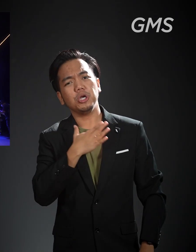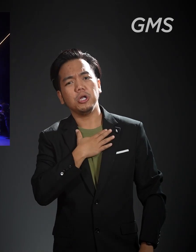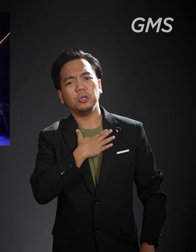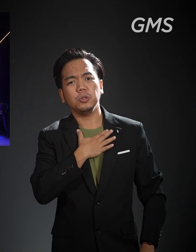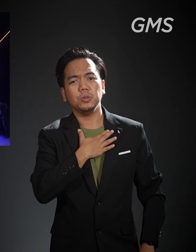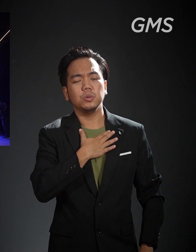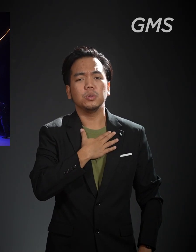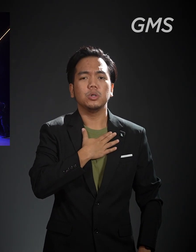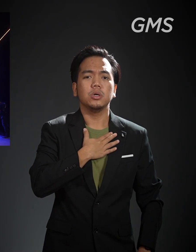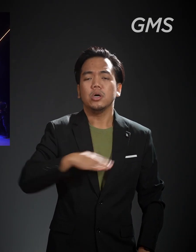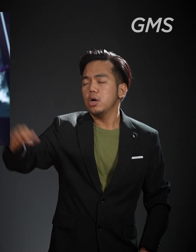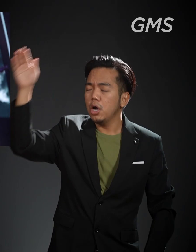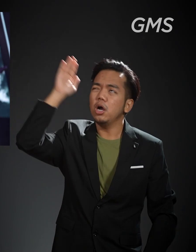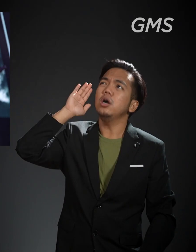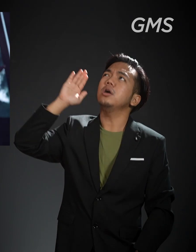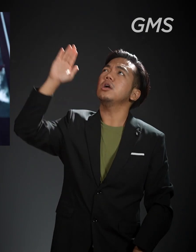perlindunganku.